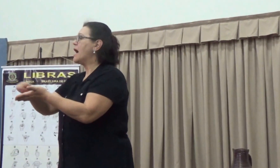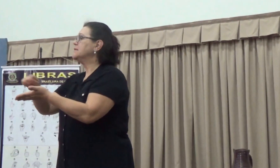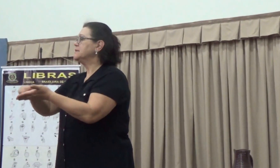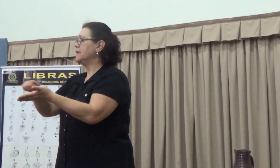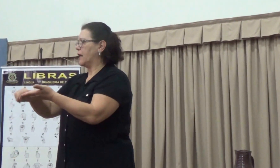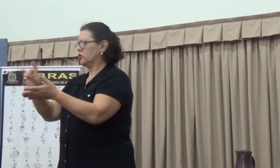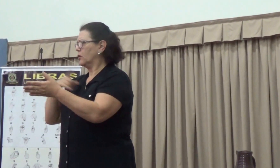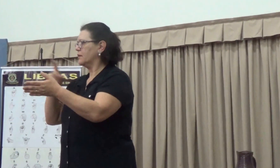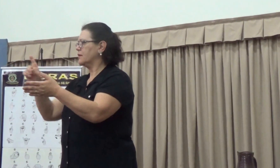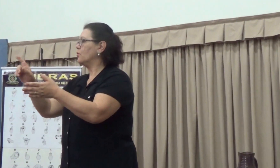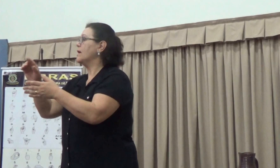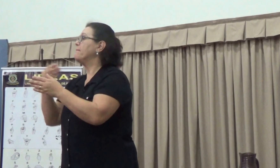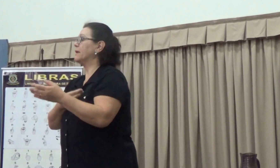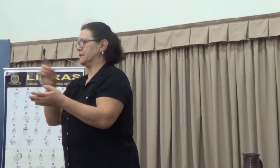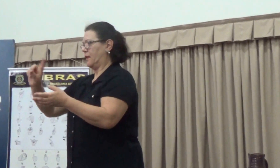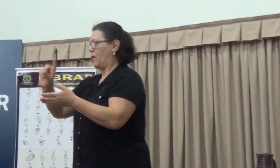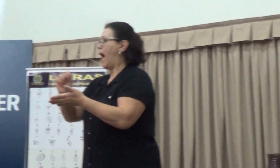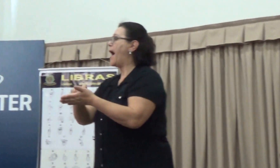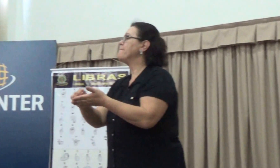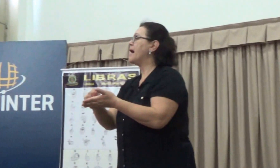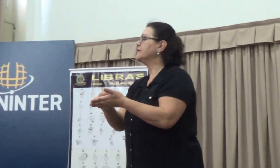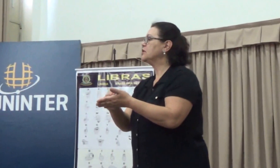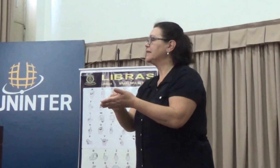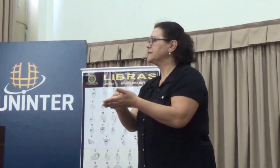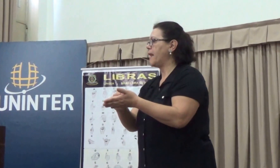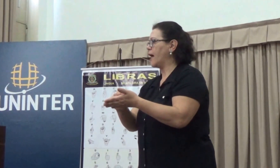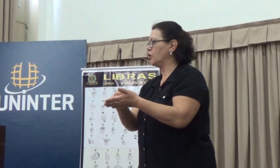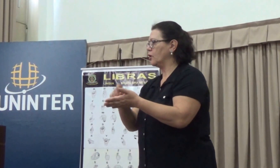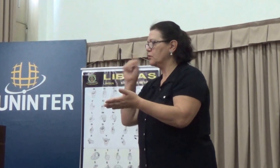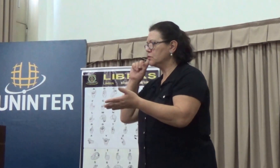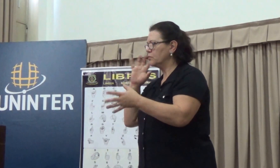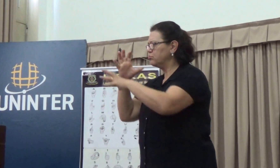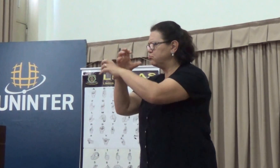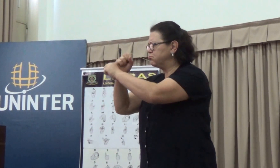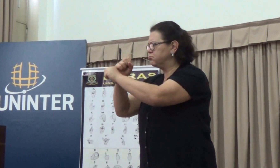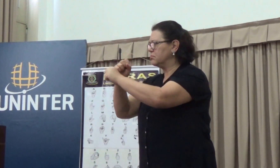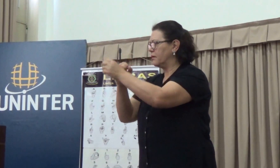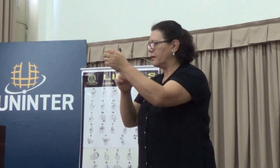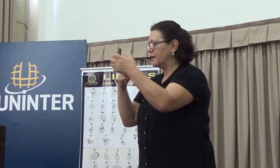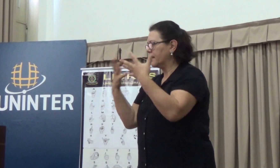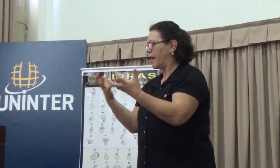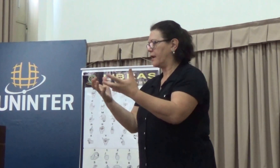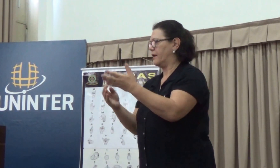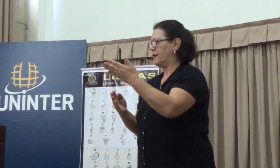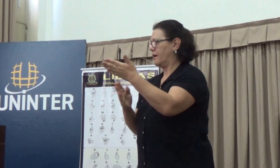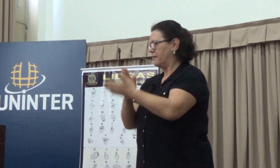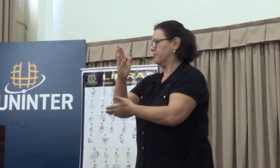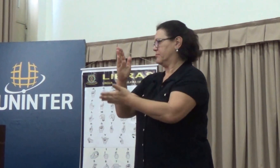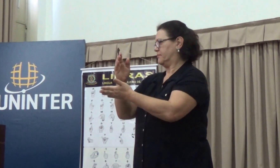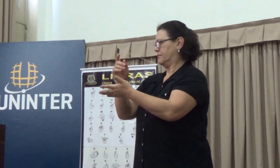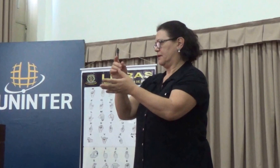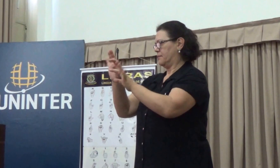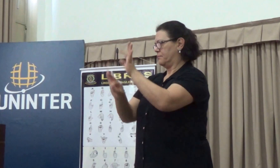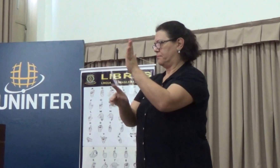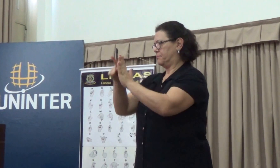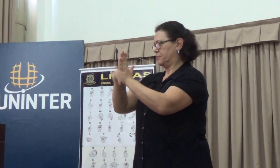ainda não assinou abaixo assinada que tá